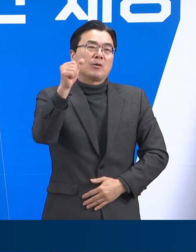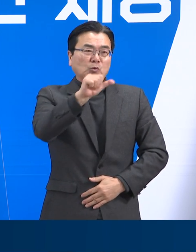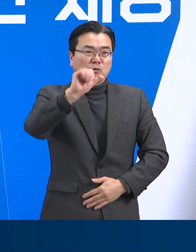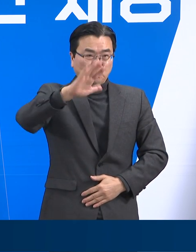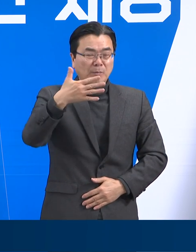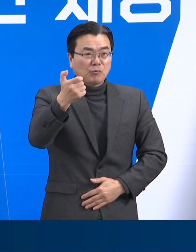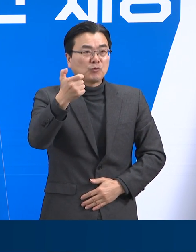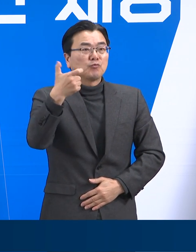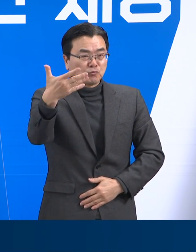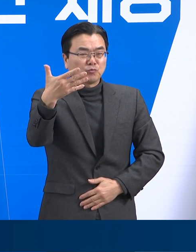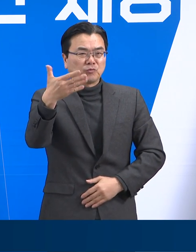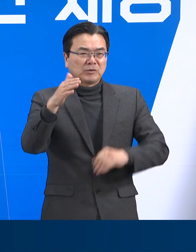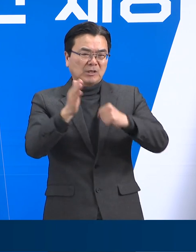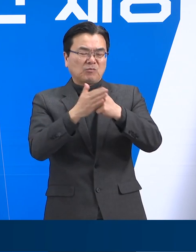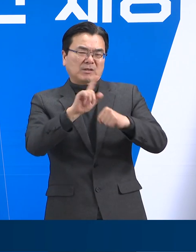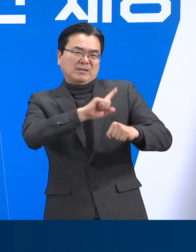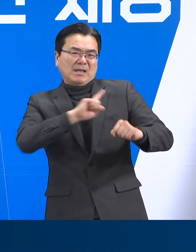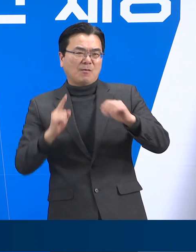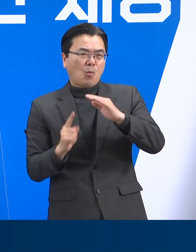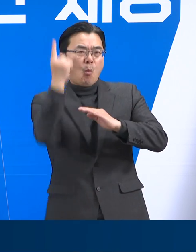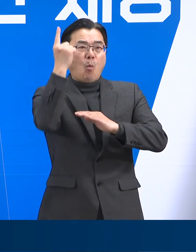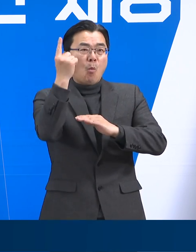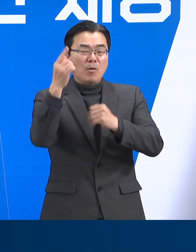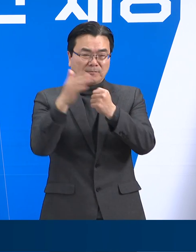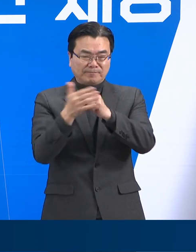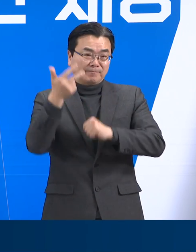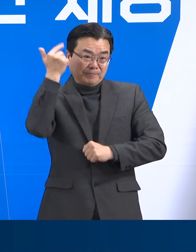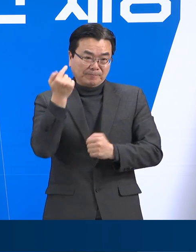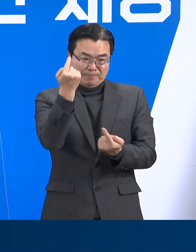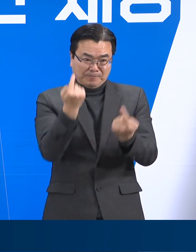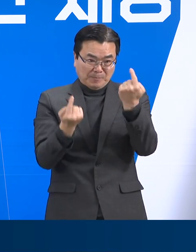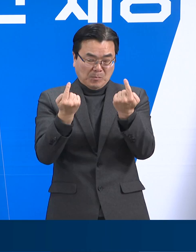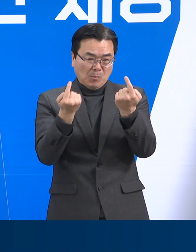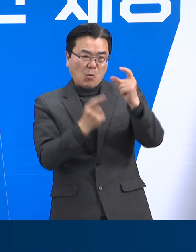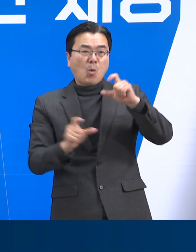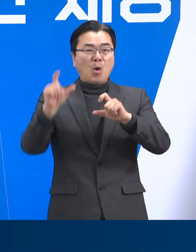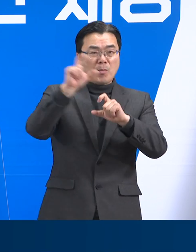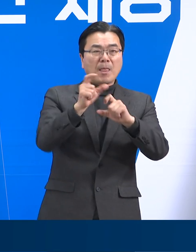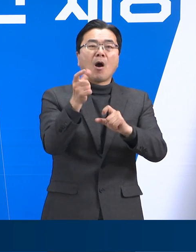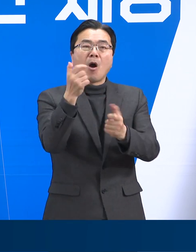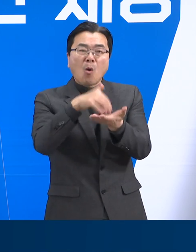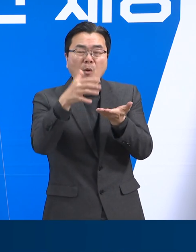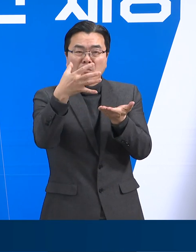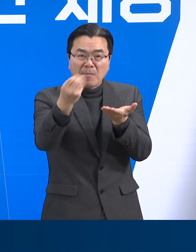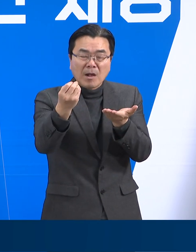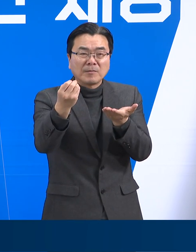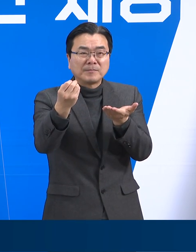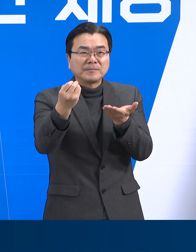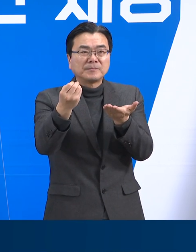55,969명으로 가장 높게 나타났습니다. 전주의 28,266명 대비